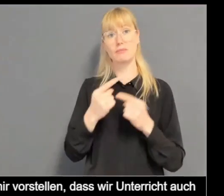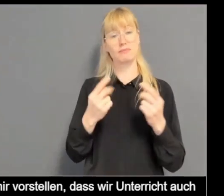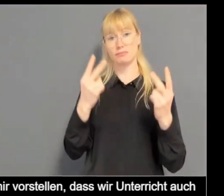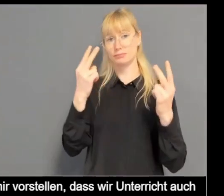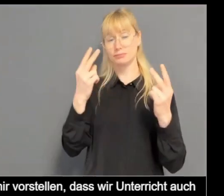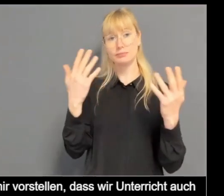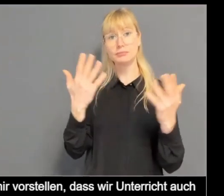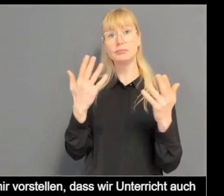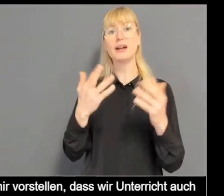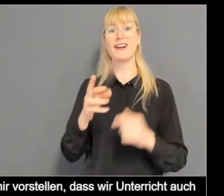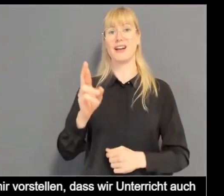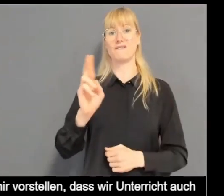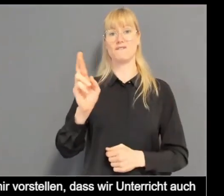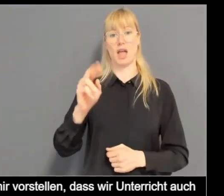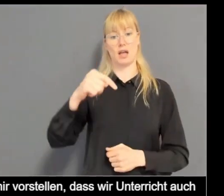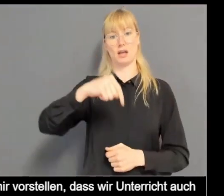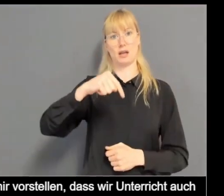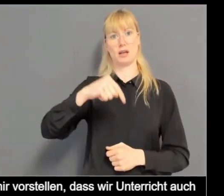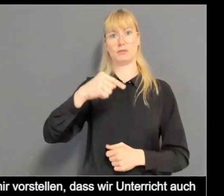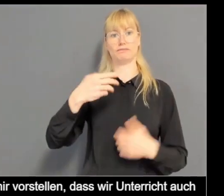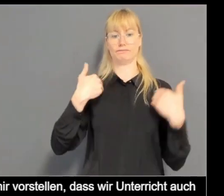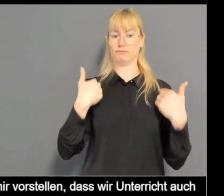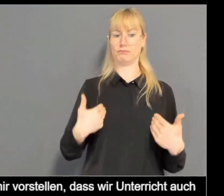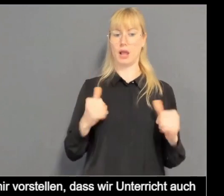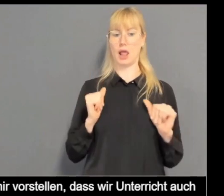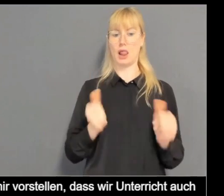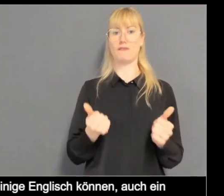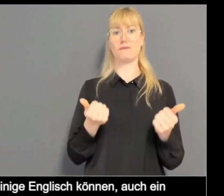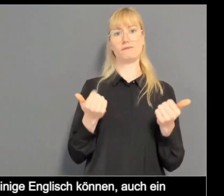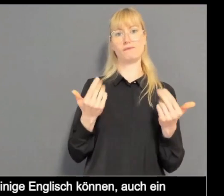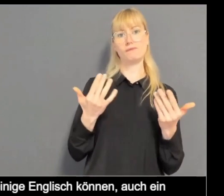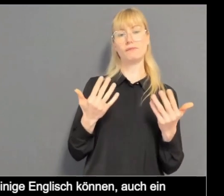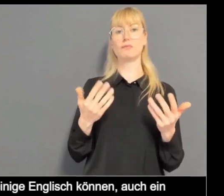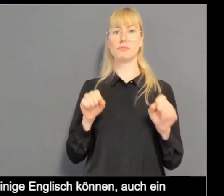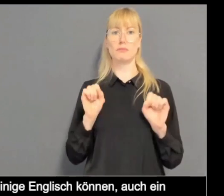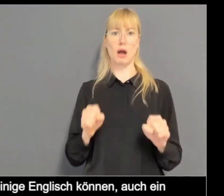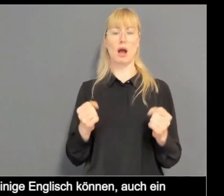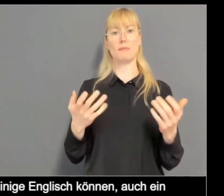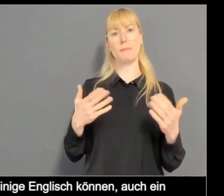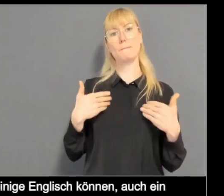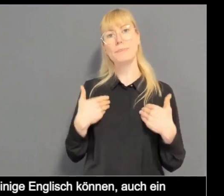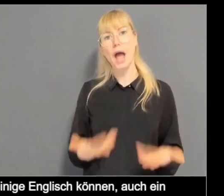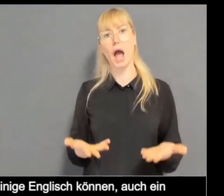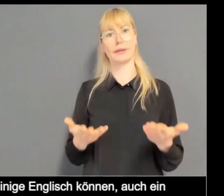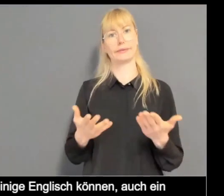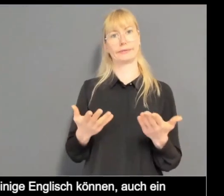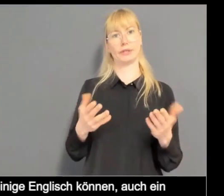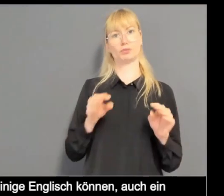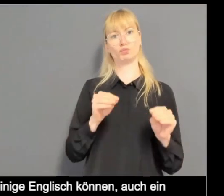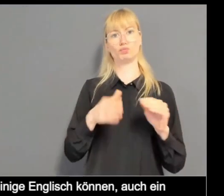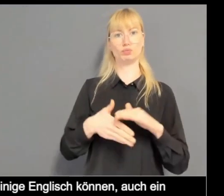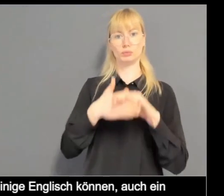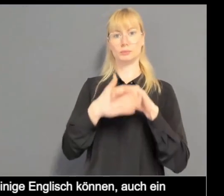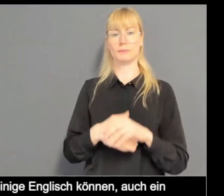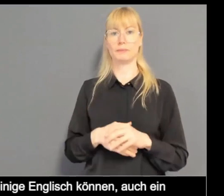offen sagen, immer auch orientiert an den Kräften, die wir dann vor Ort haben und die zur Verfügung stellen. Und deshalb wollen wir das eben in